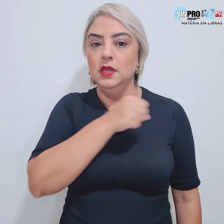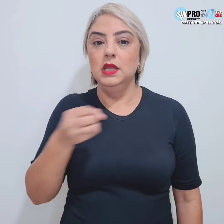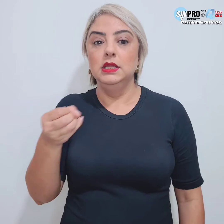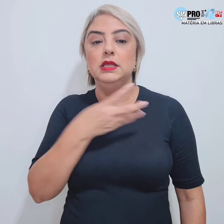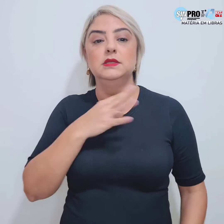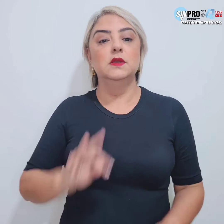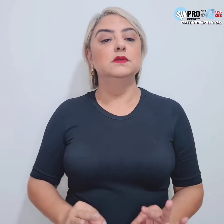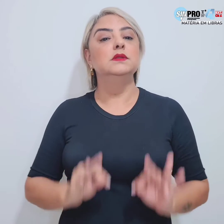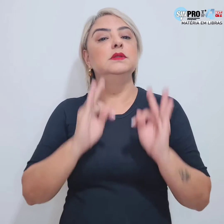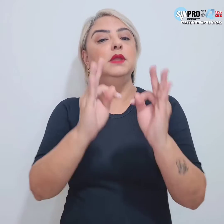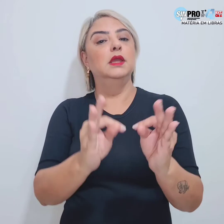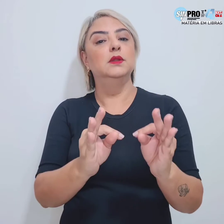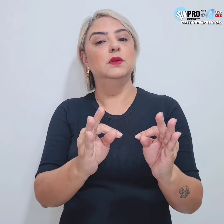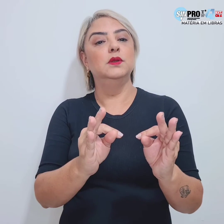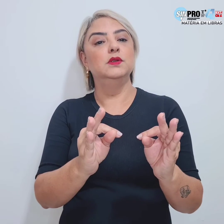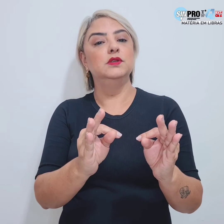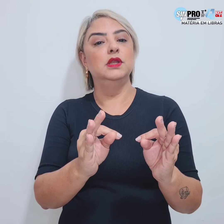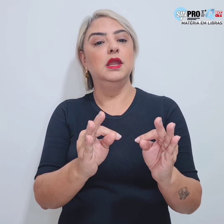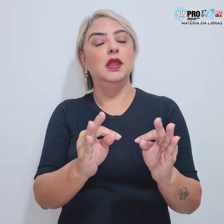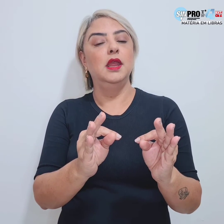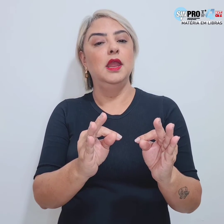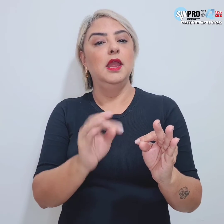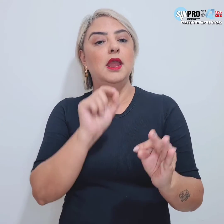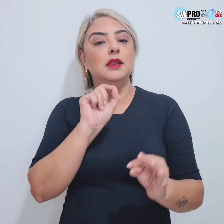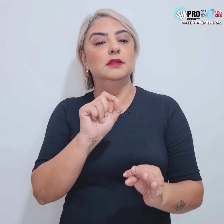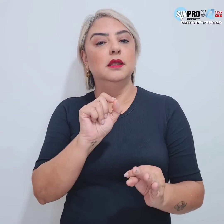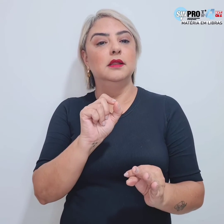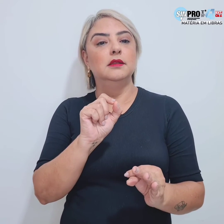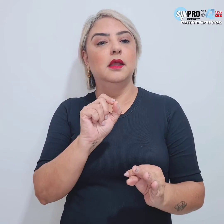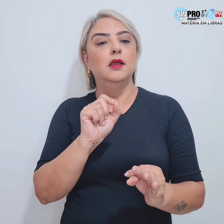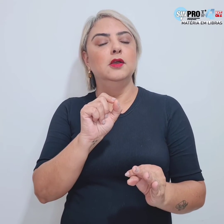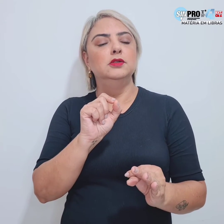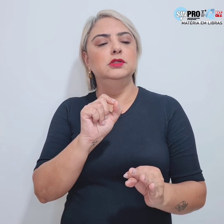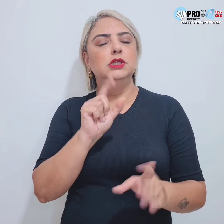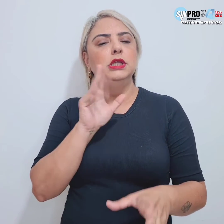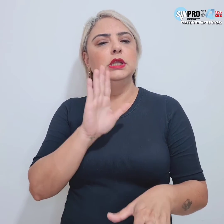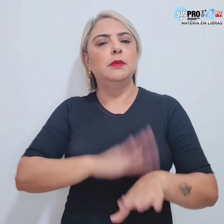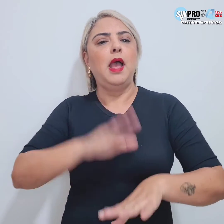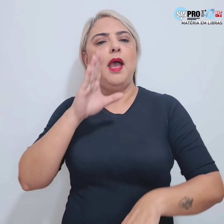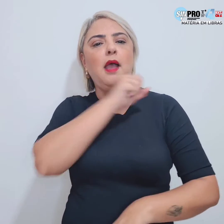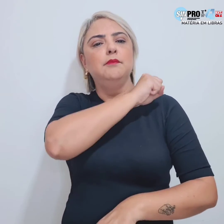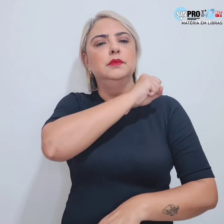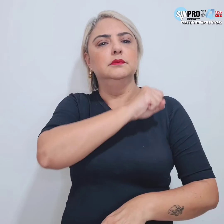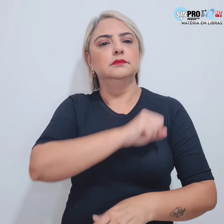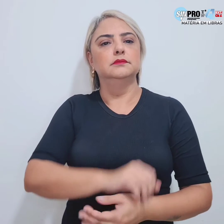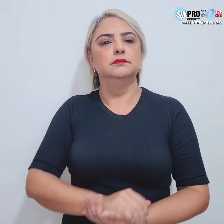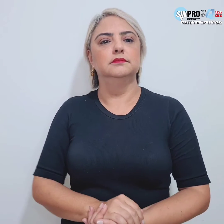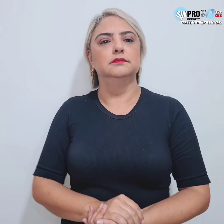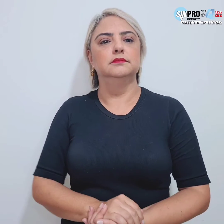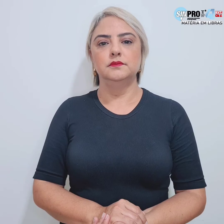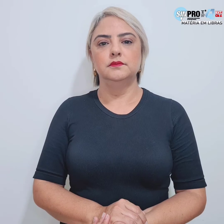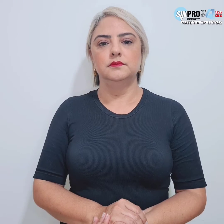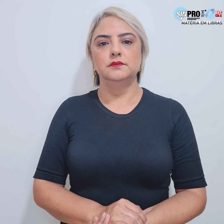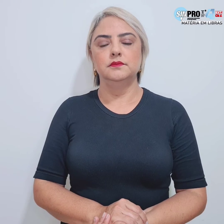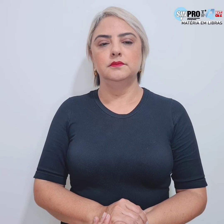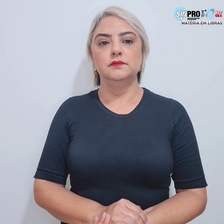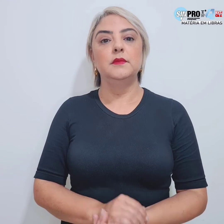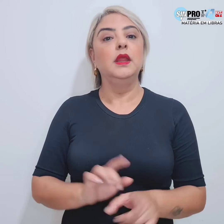tecnologias, numa espécie de operação a jato. Além disso,